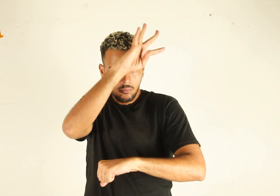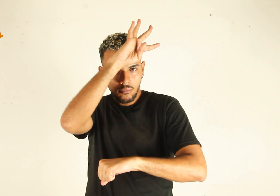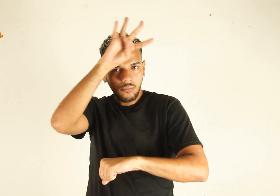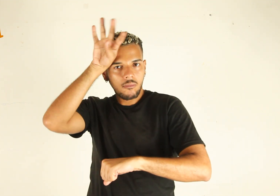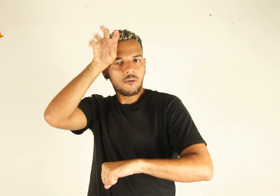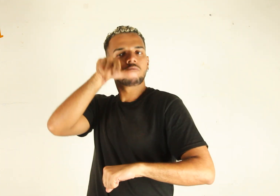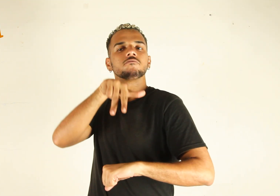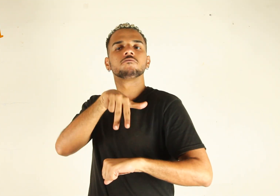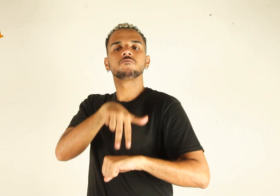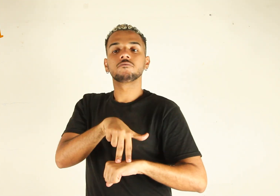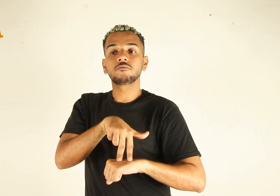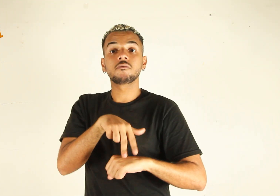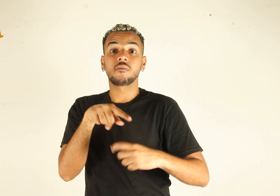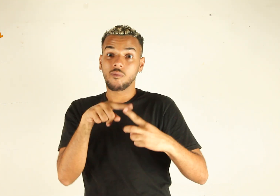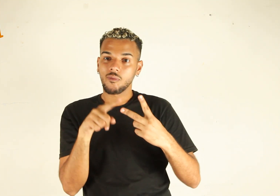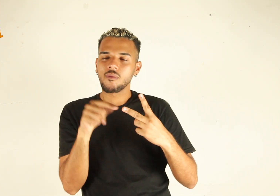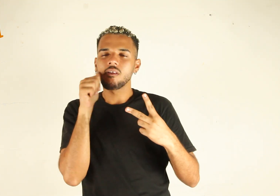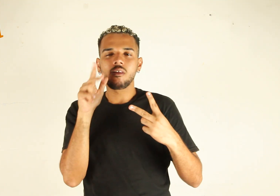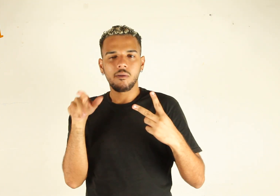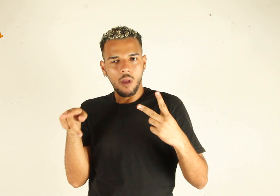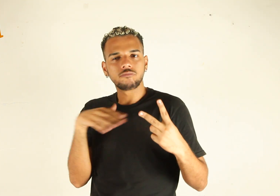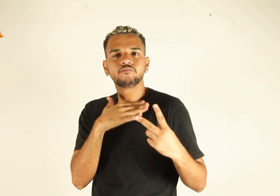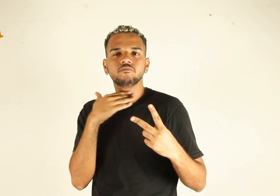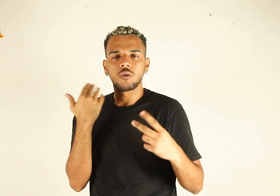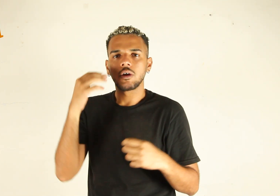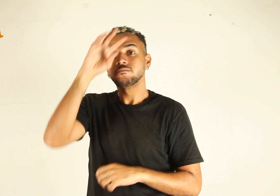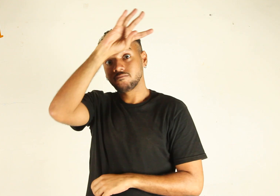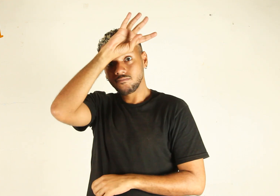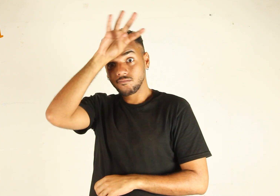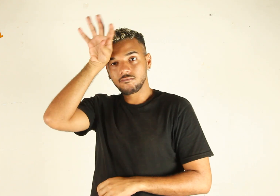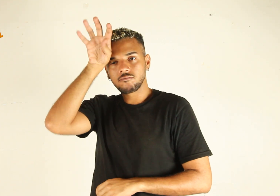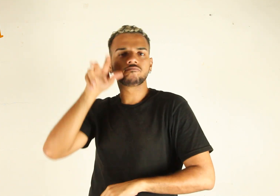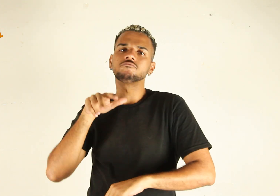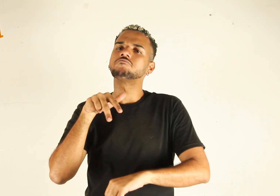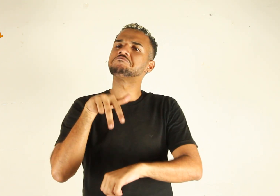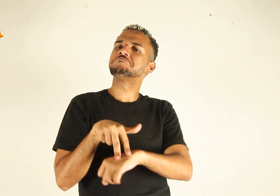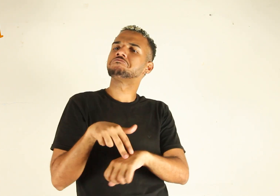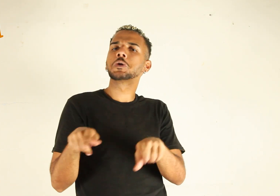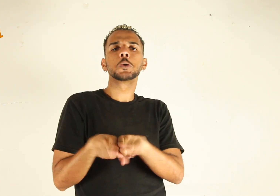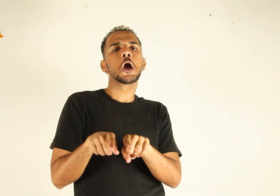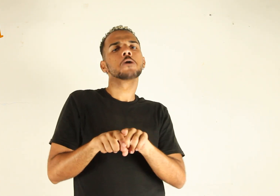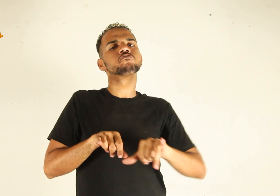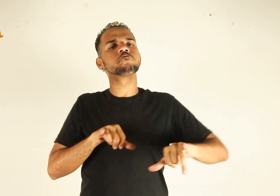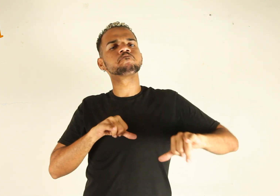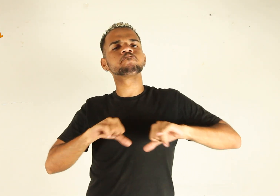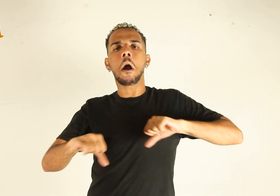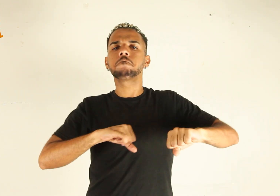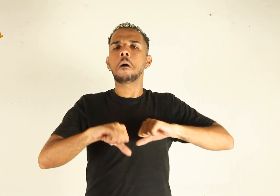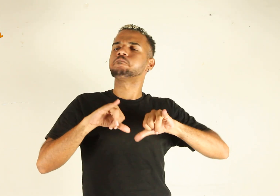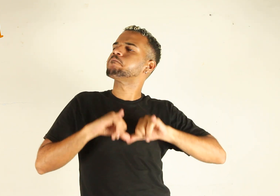Essa conjuntura instigou a fuga de escravizados em grande escala. e ameaçava as bases da força